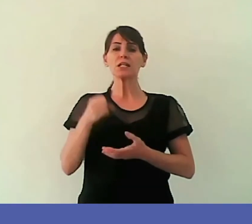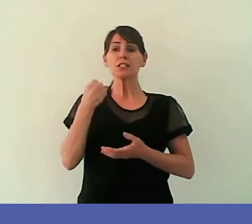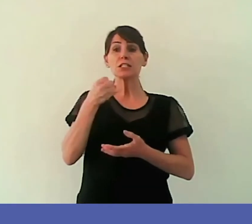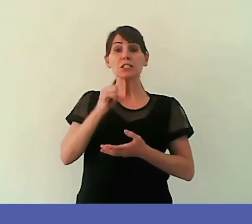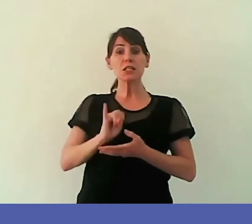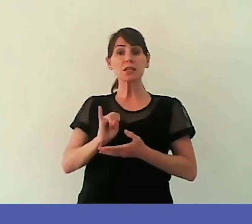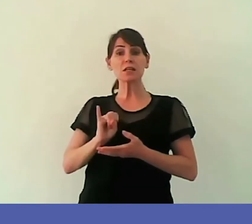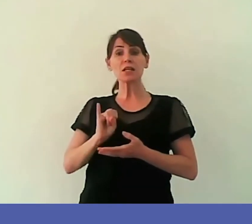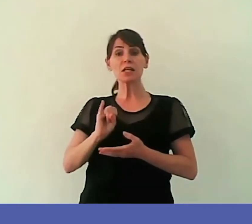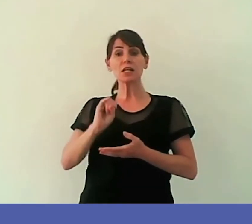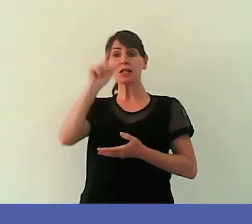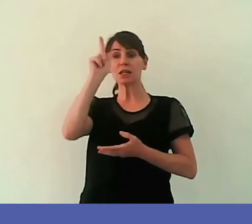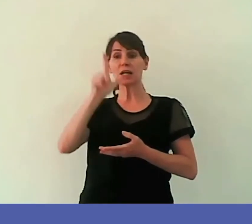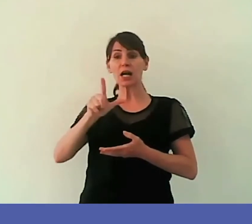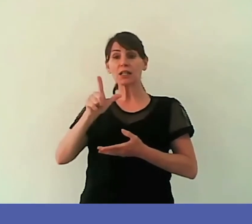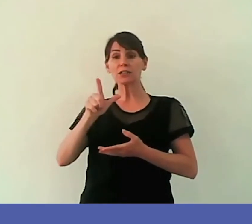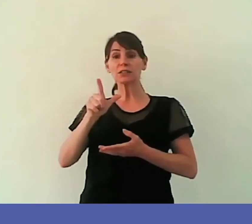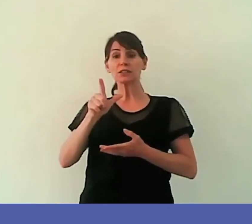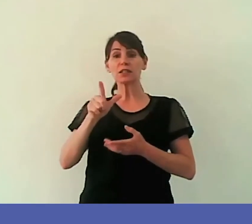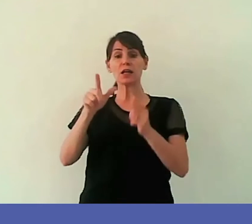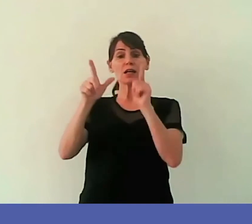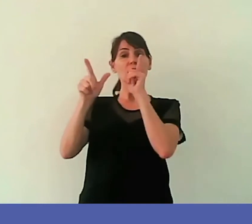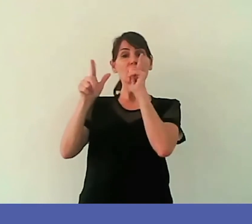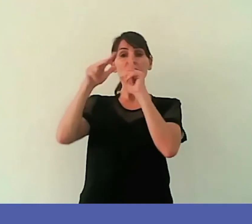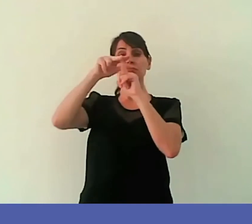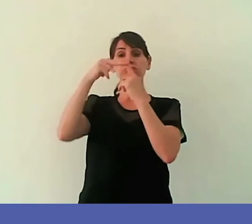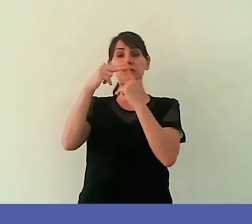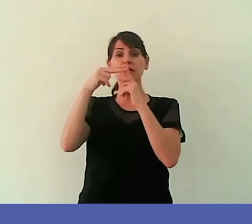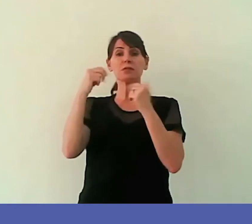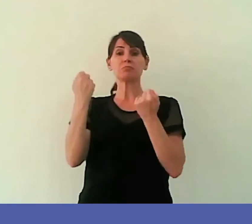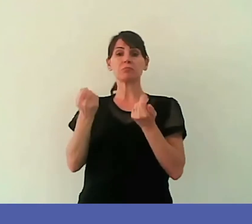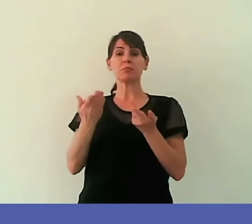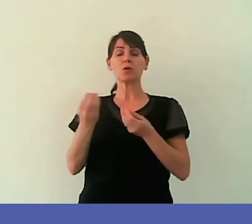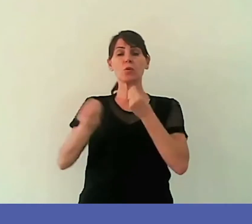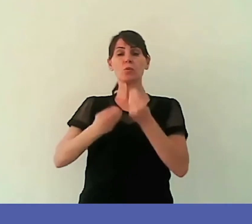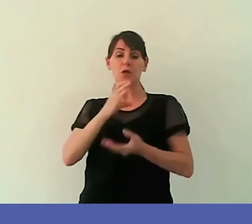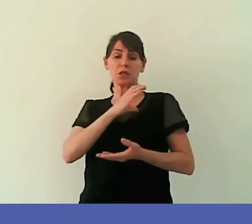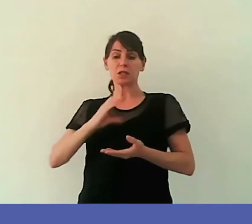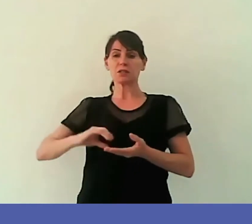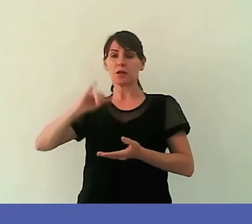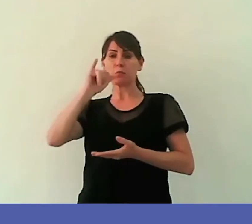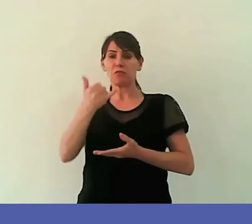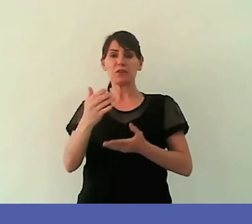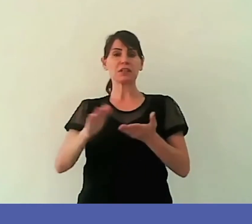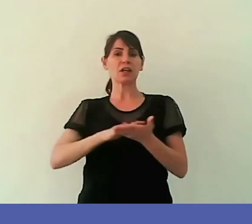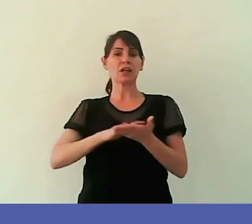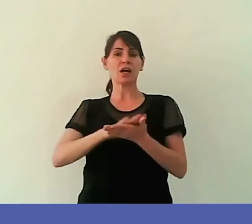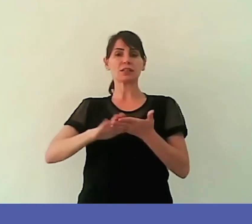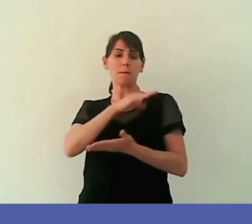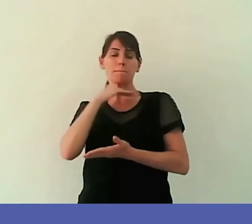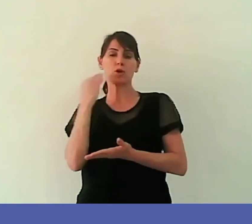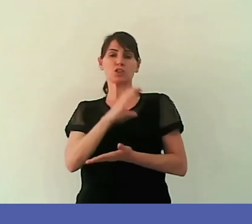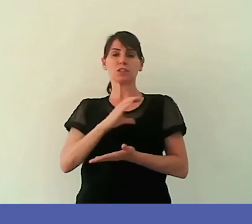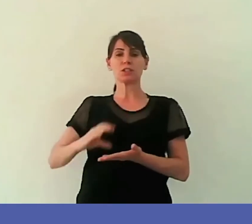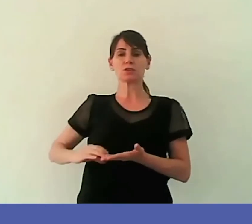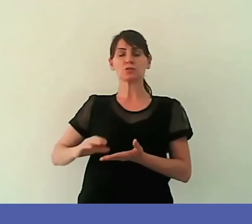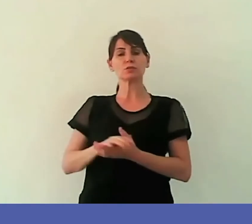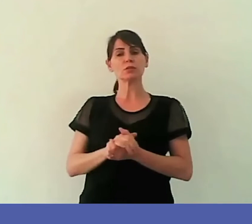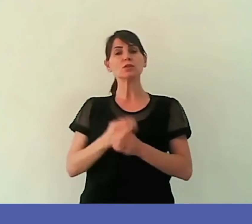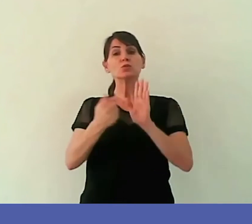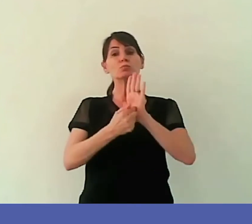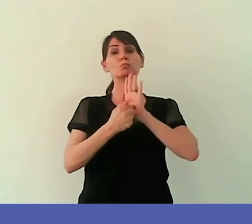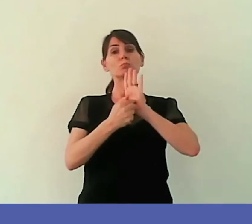deixarem circuncidar, Cristo de nada lhes aproveitará. Gálatas 5:2. Isso mostra a